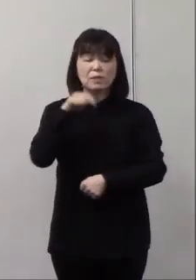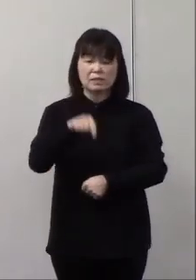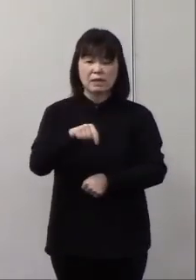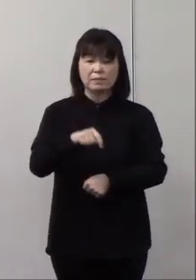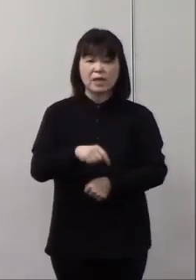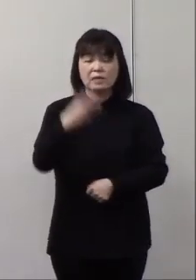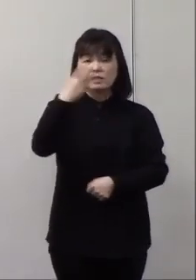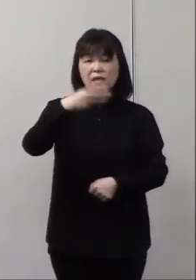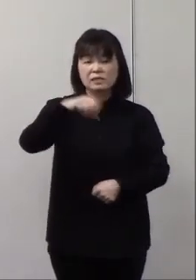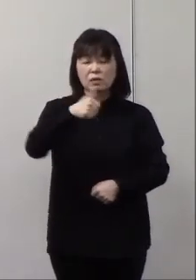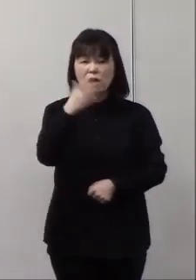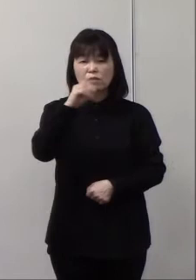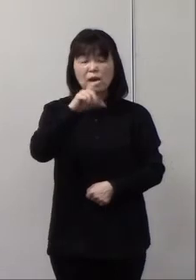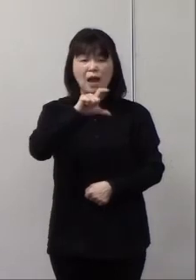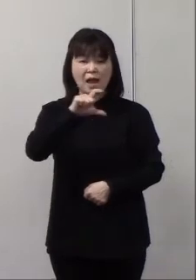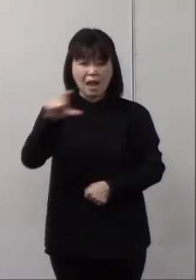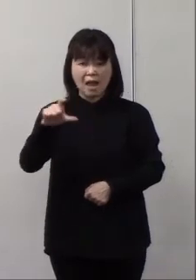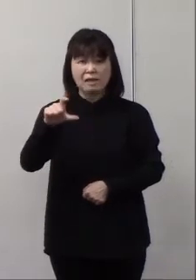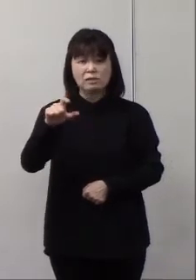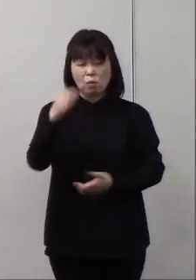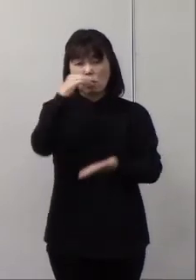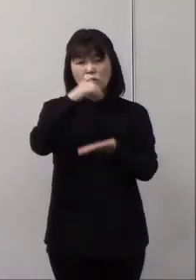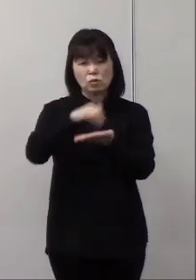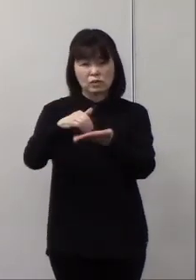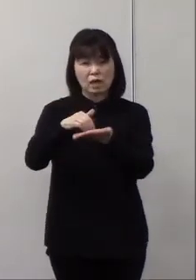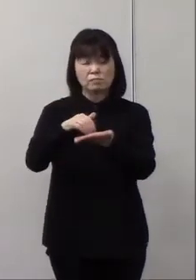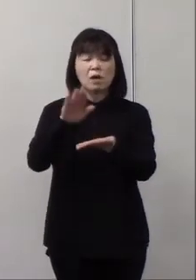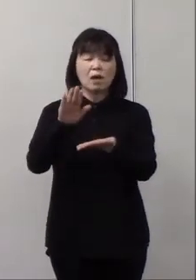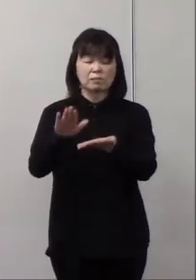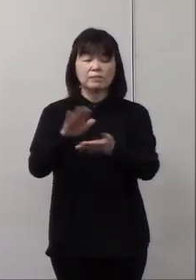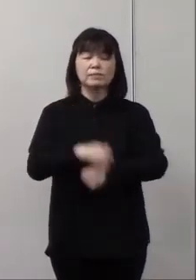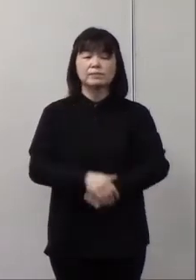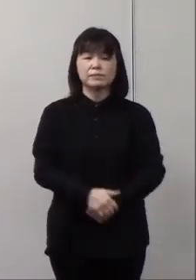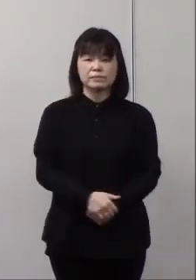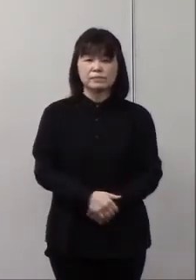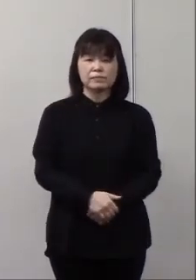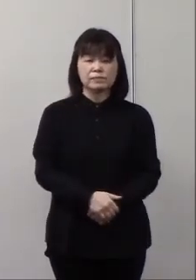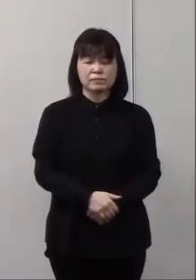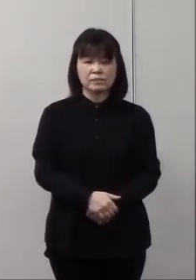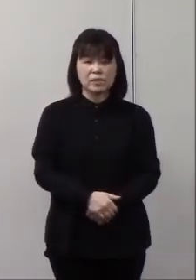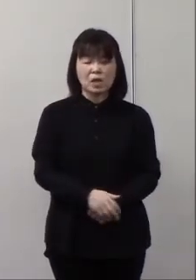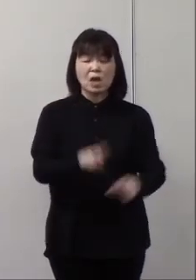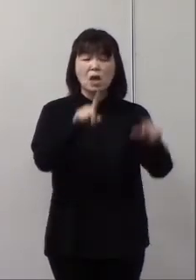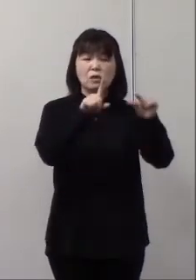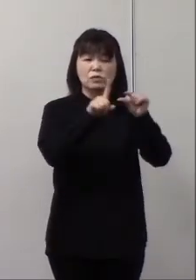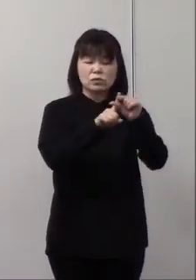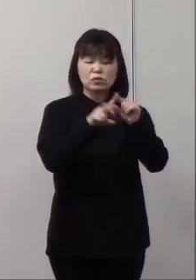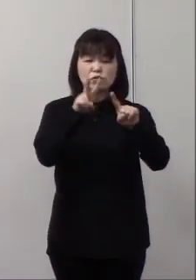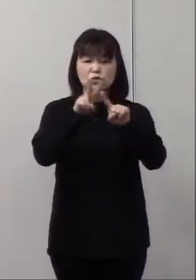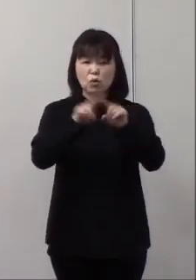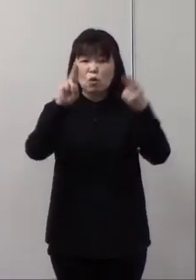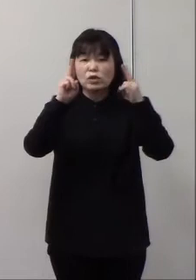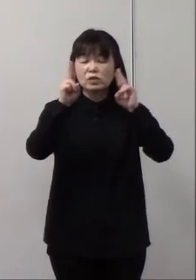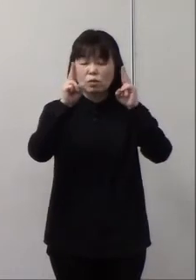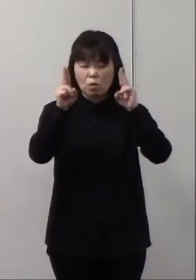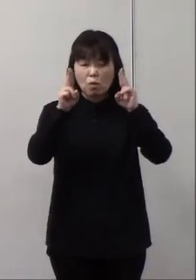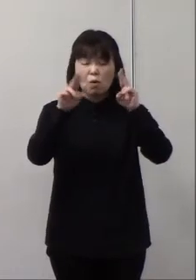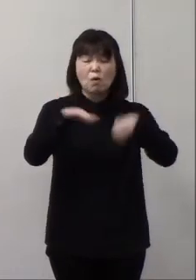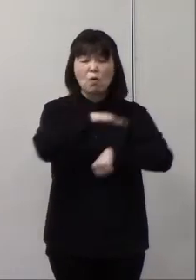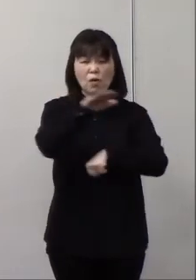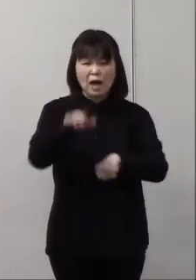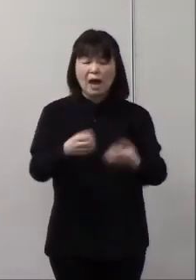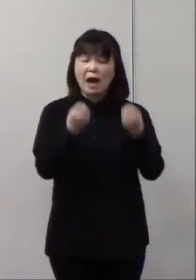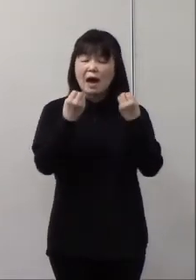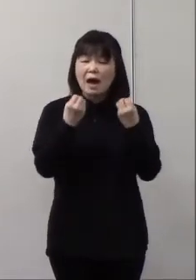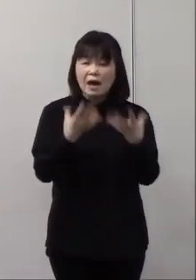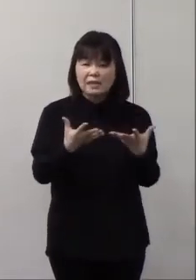計上しております。それから中小企業と新事業展開支援事業、ま